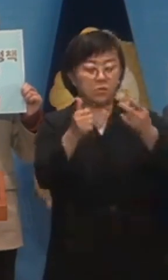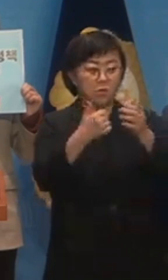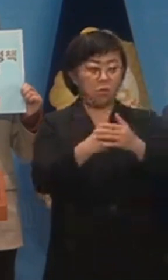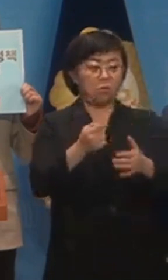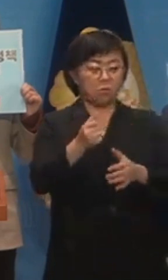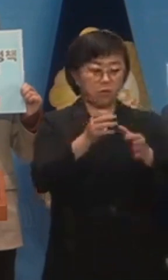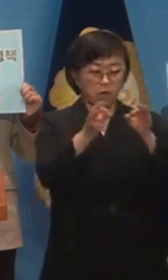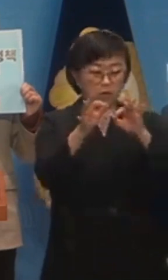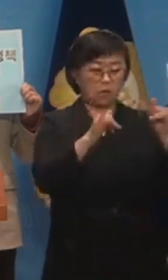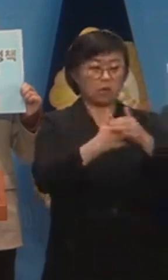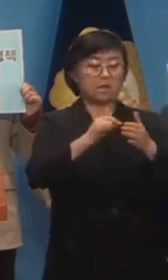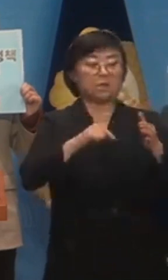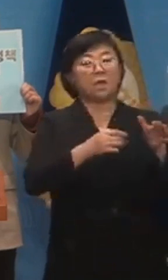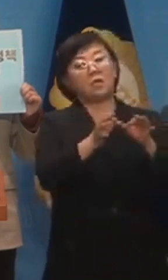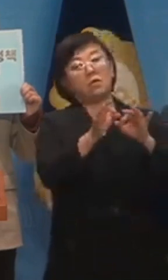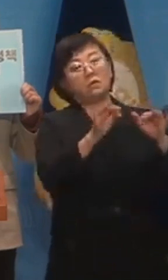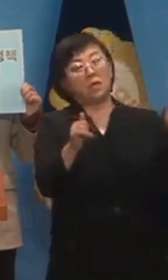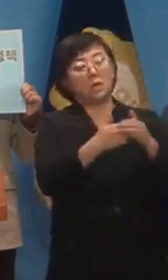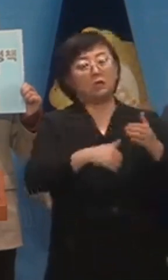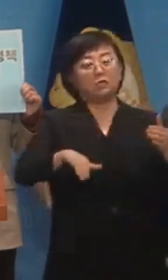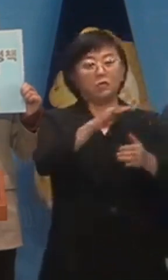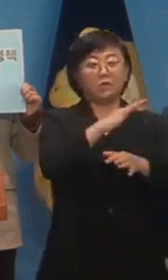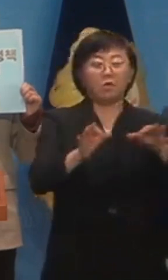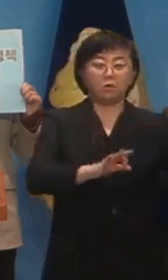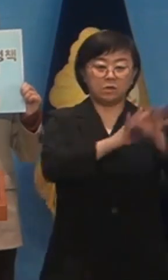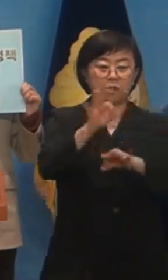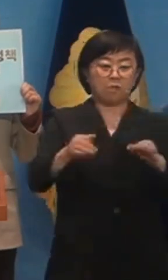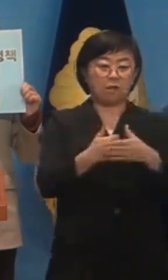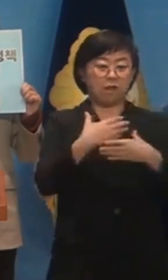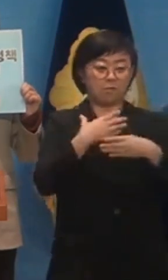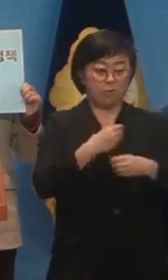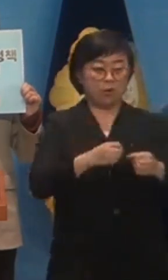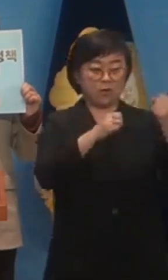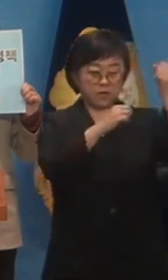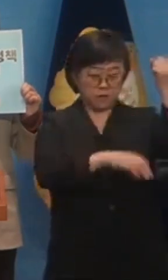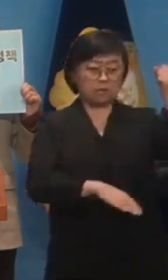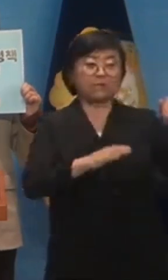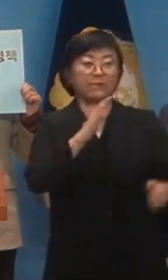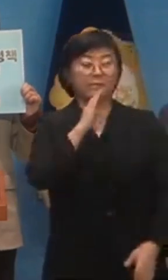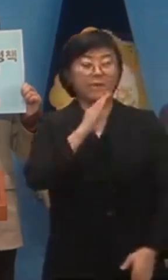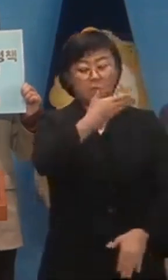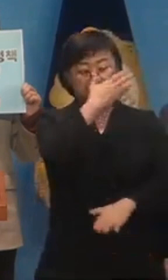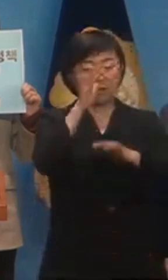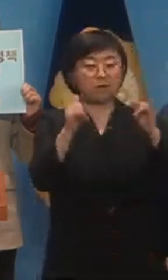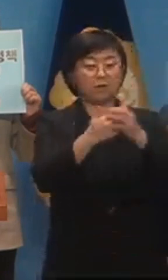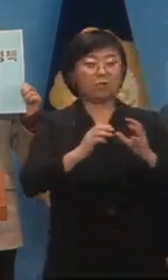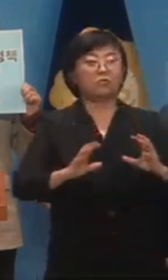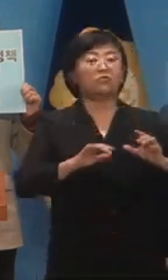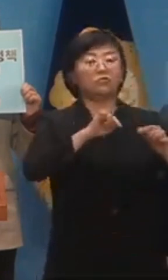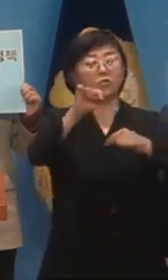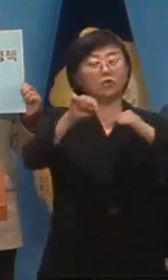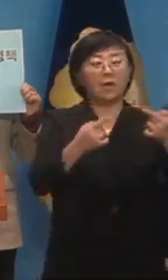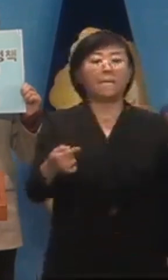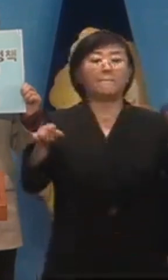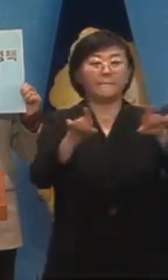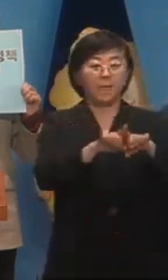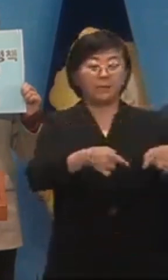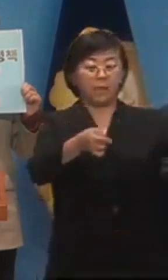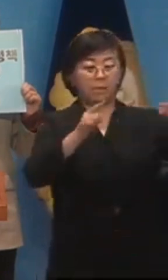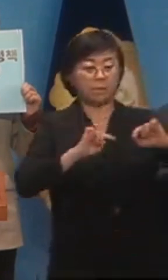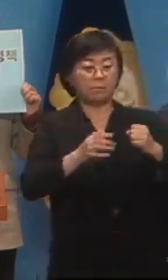중소기업, 소상공인, 자영업자가 우리 경제와 안보의 근간이고 청년은 국정의